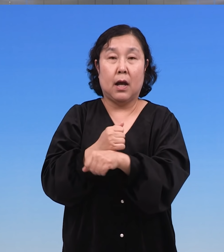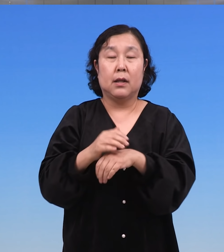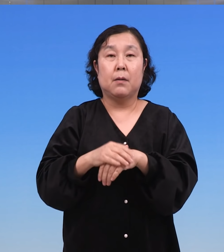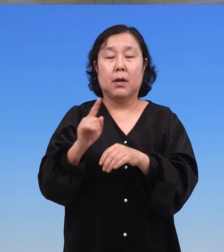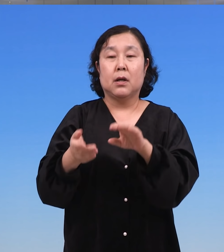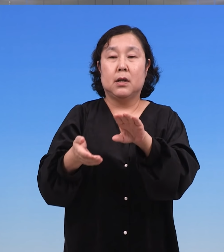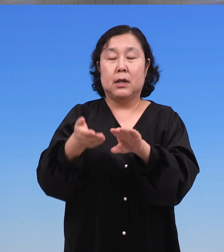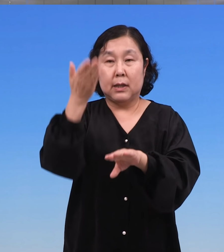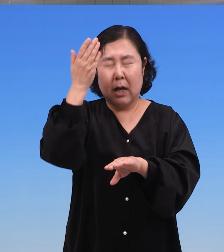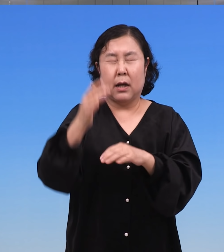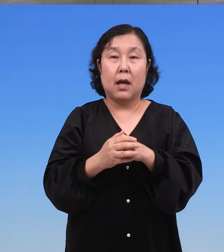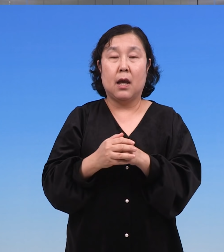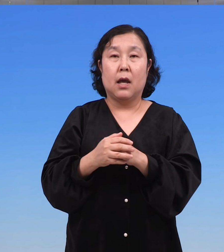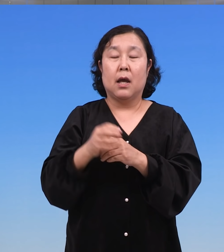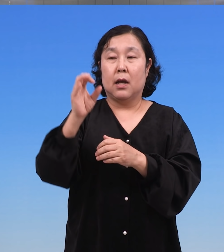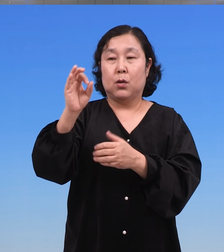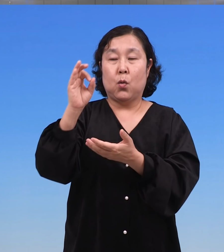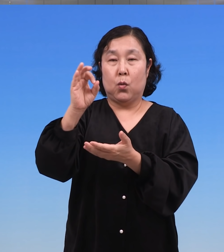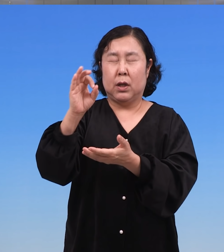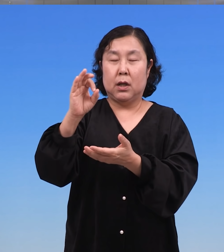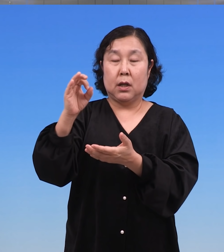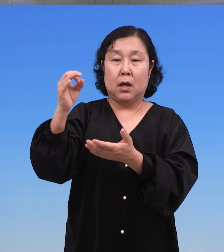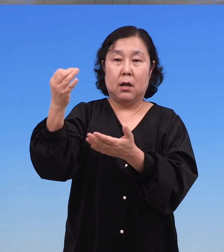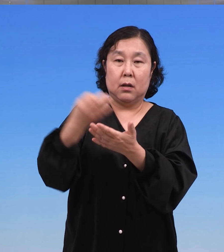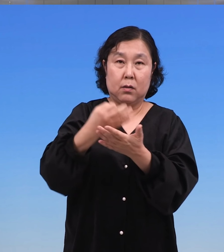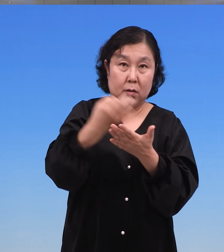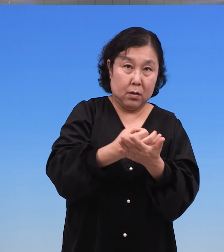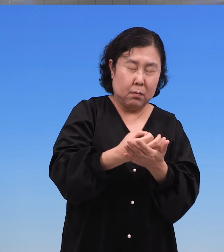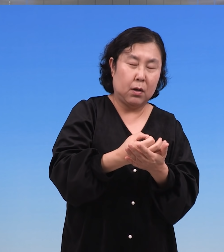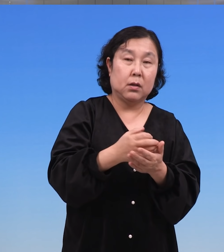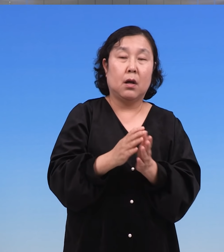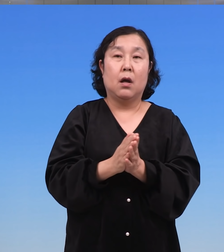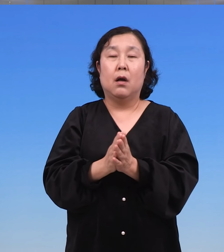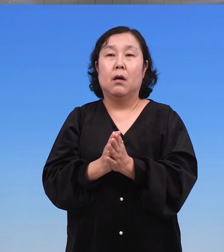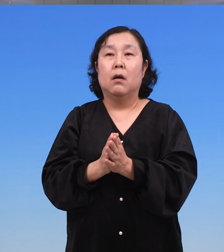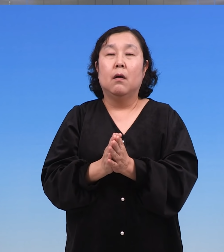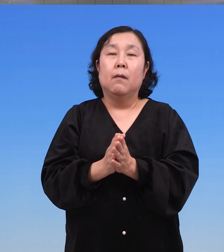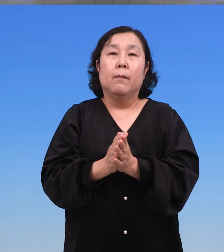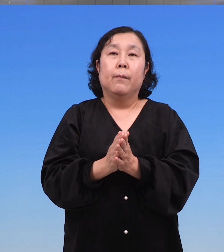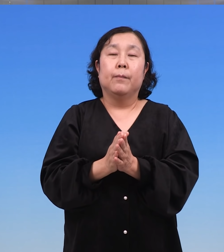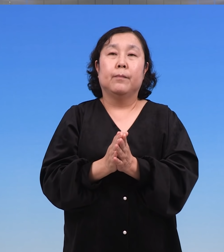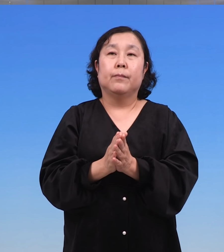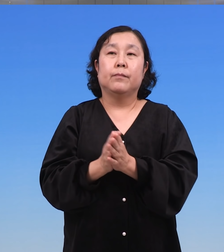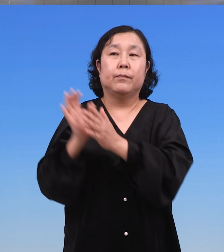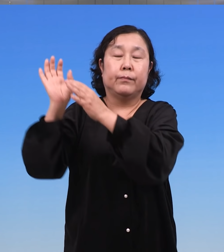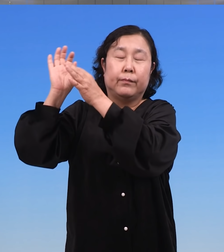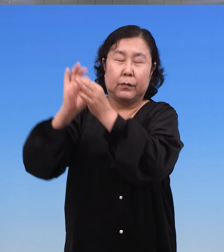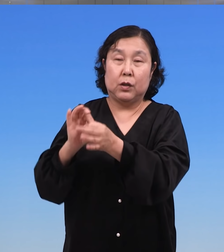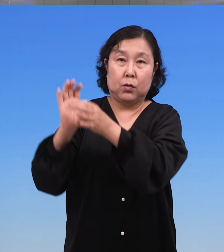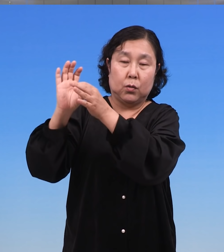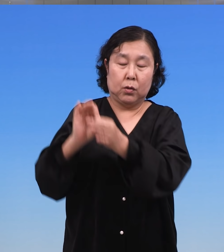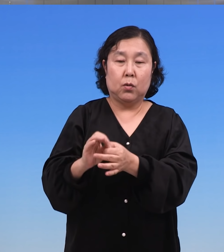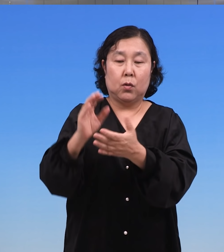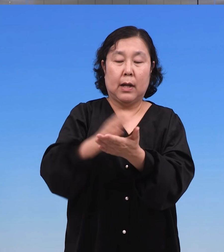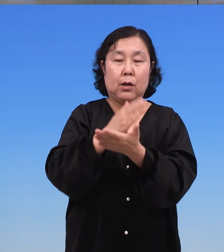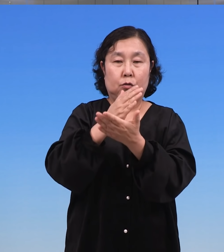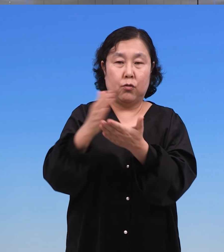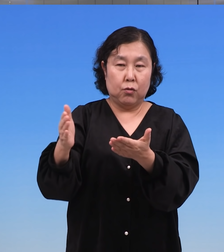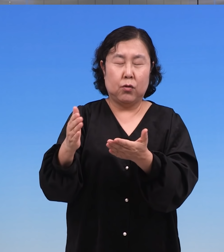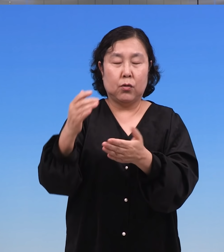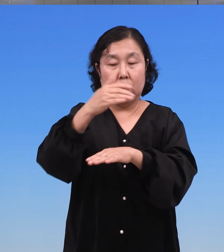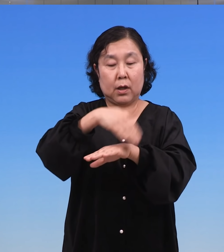헌금이 이제 이 이상의 금액이 들어오면은 그 들어오는 금액을 계속적으로 이것들을